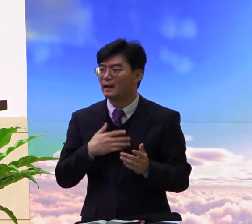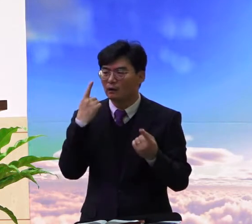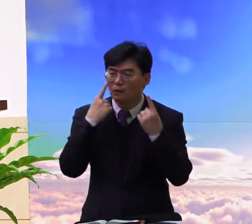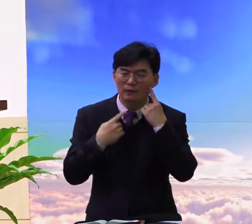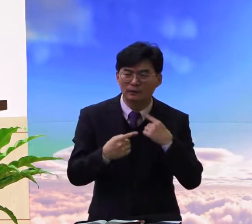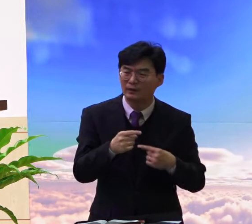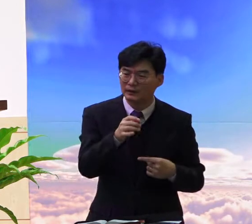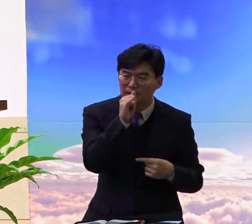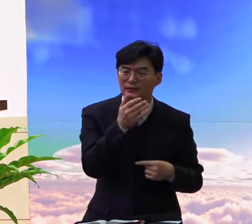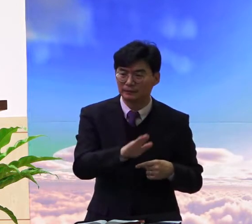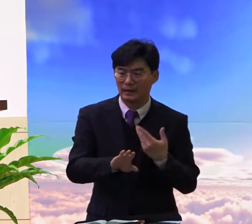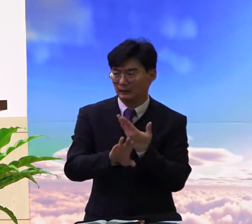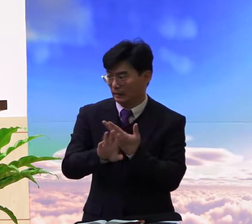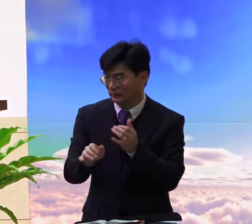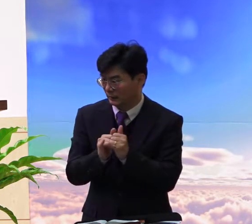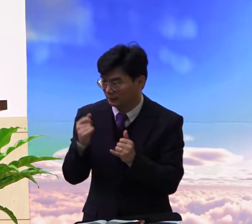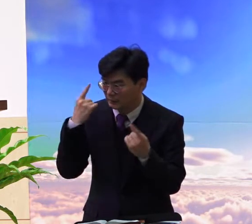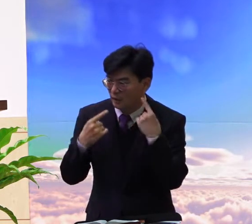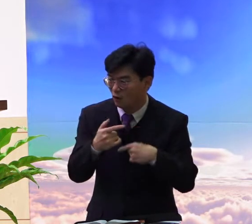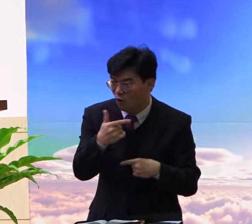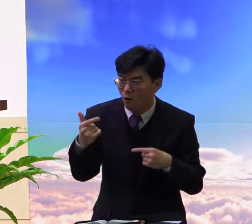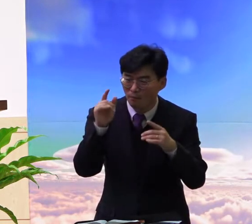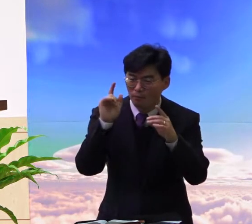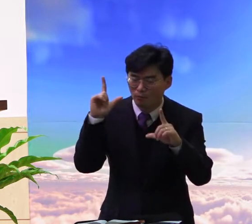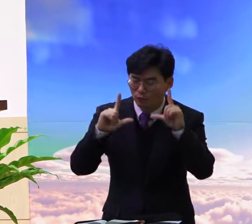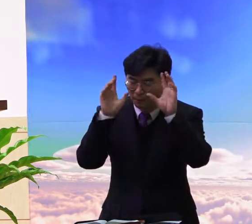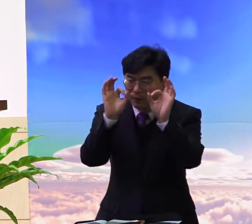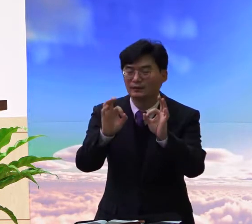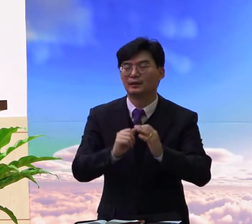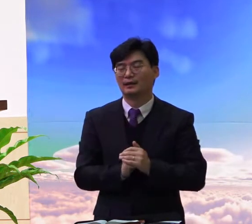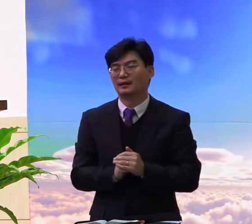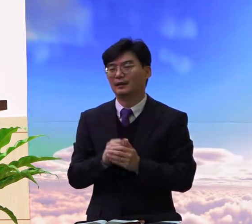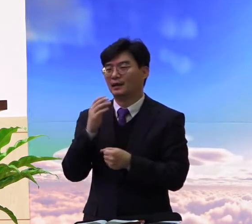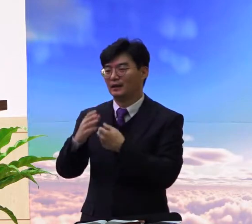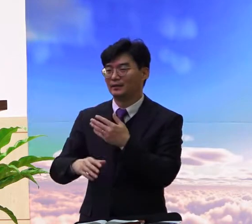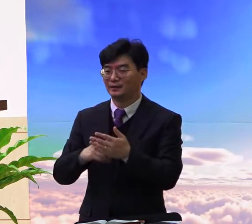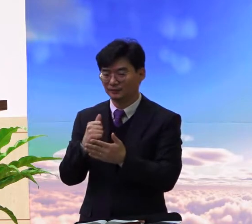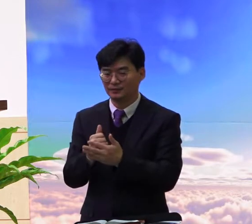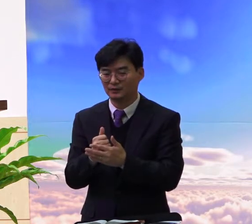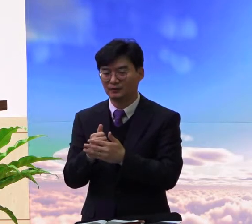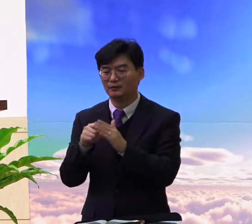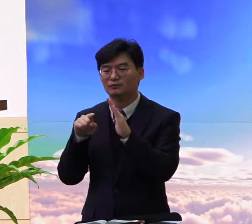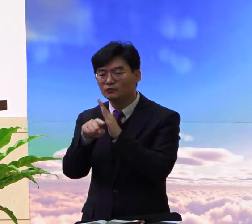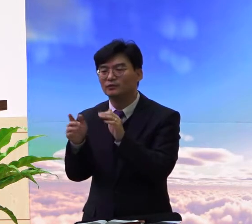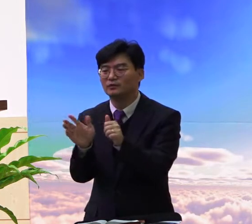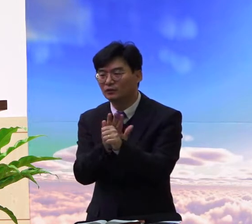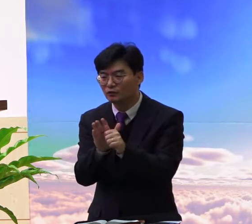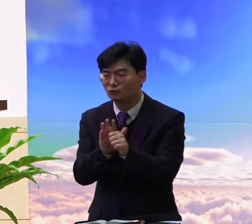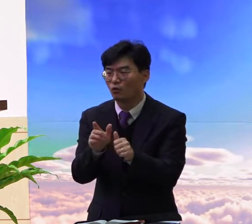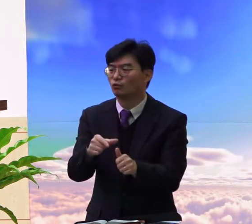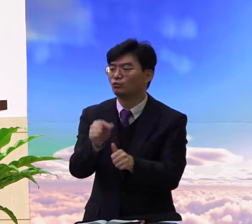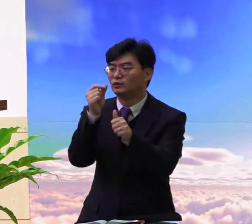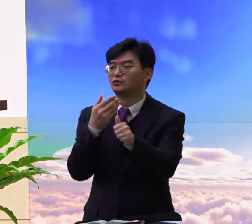속에 있는 그런 사람들, 하나님께서 그들을 살려주시고 넉넉하게 이제는 이겨나가게 하시는